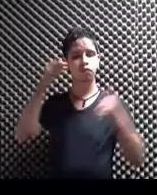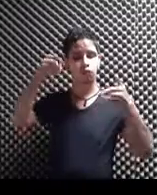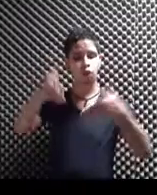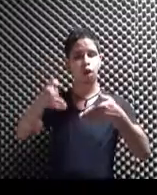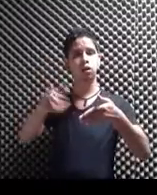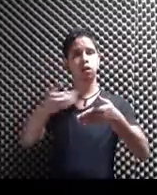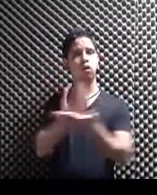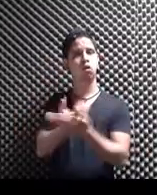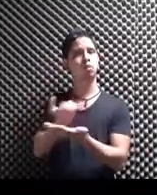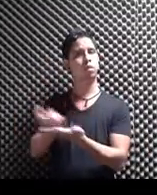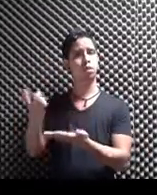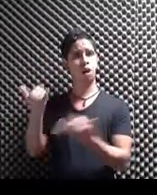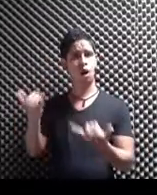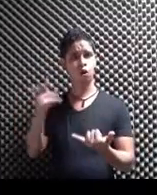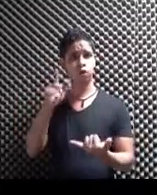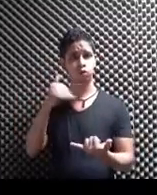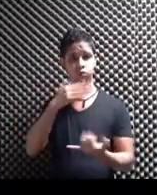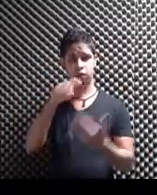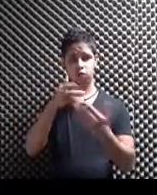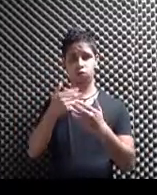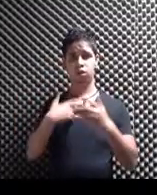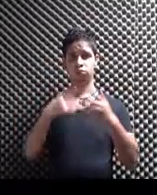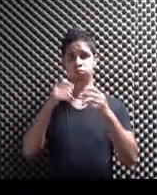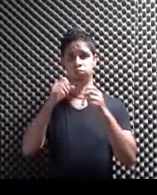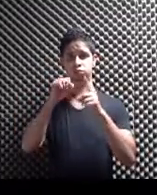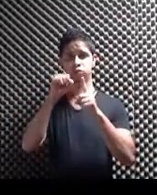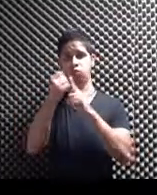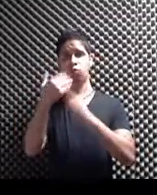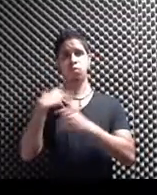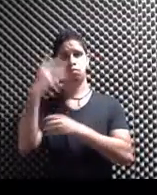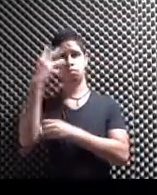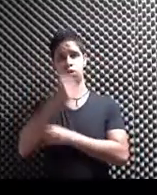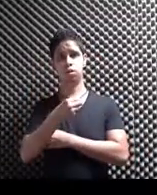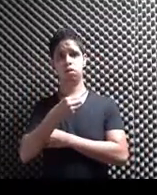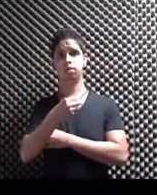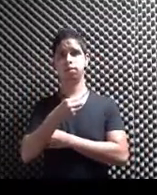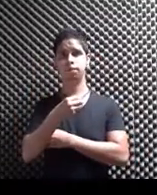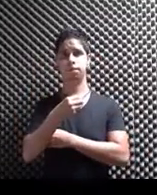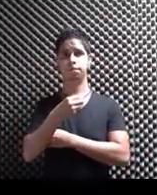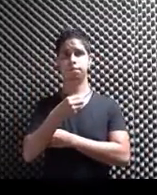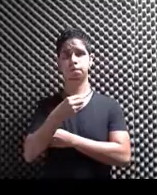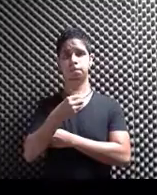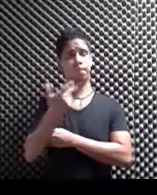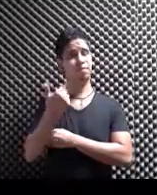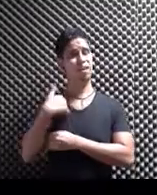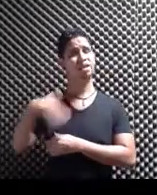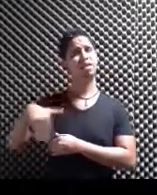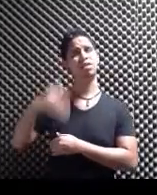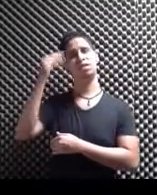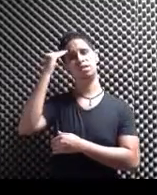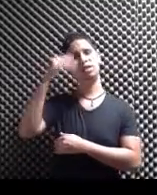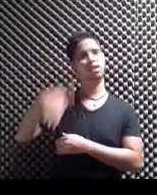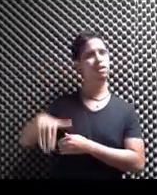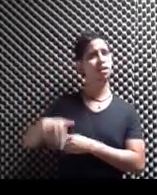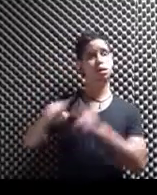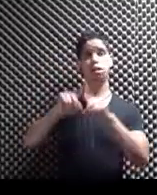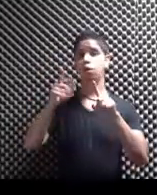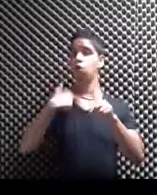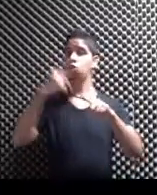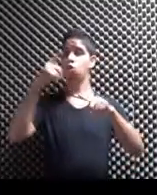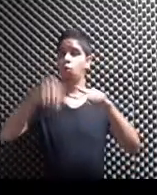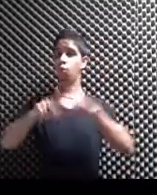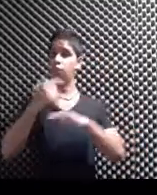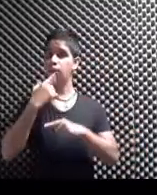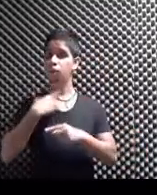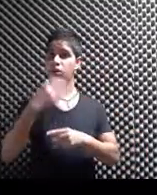o sea que se está dando un fenómeno muy bonito que es hasta va a tardar yo sé que va a tardar ¿verdad? pero no podemos